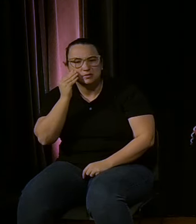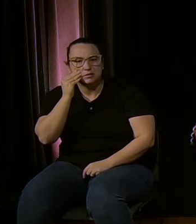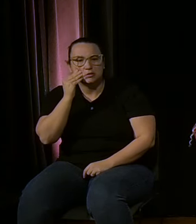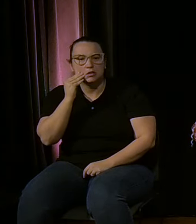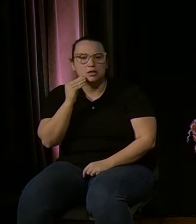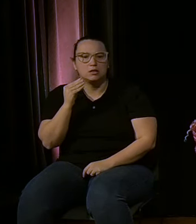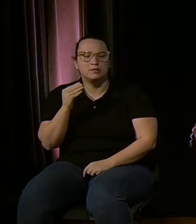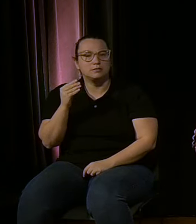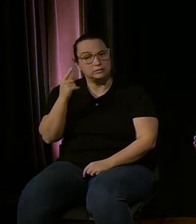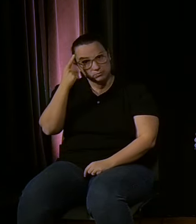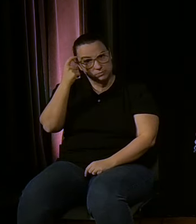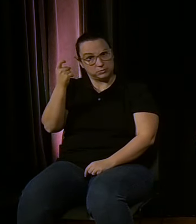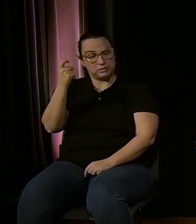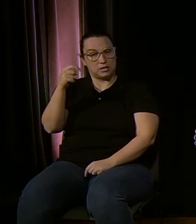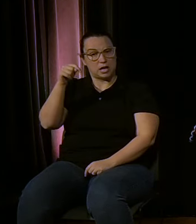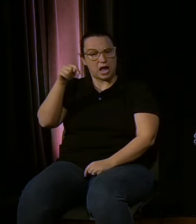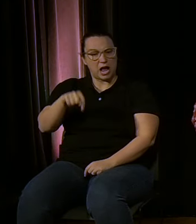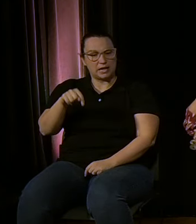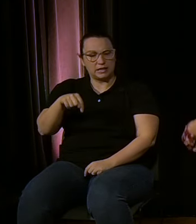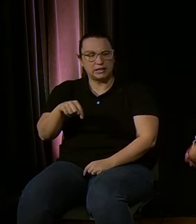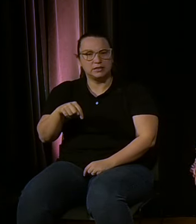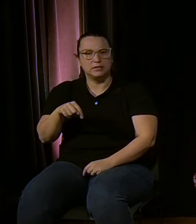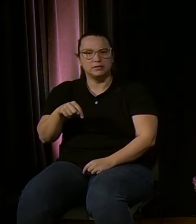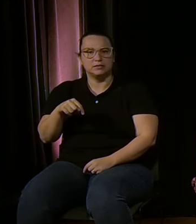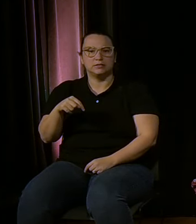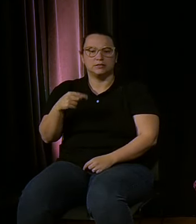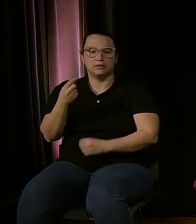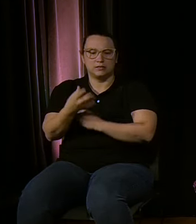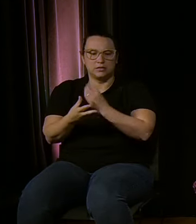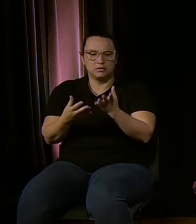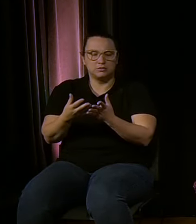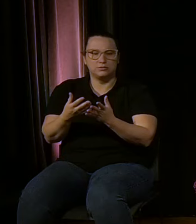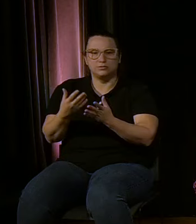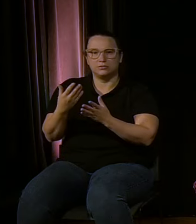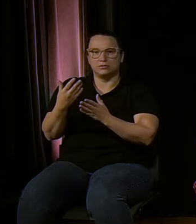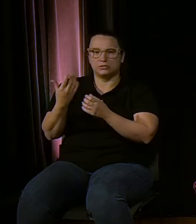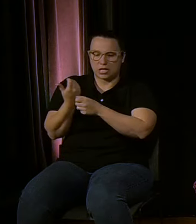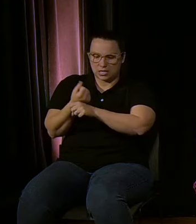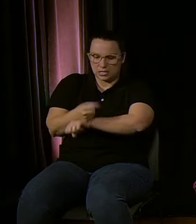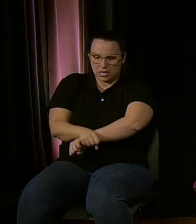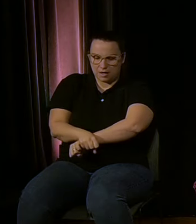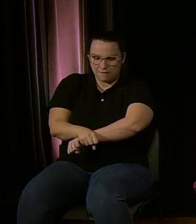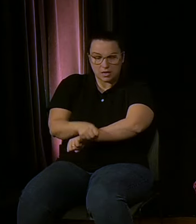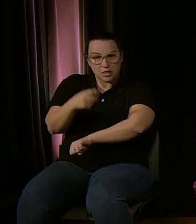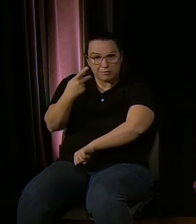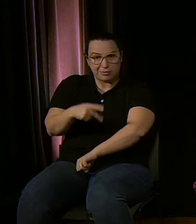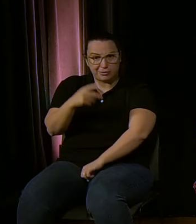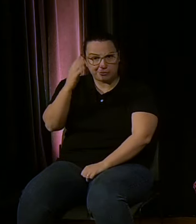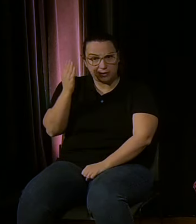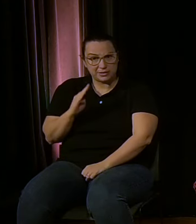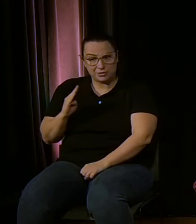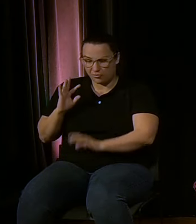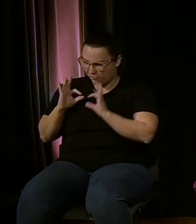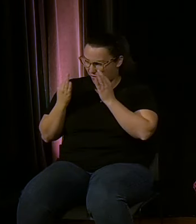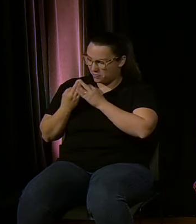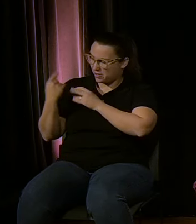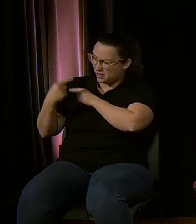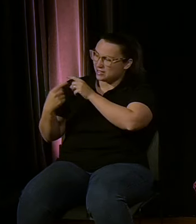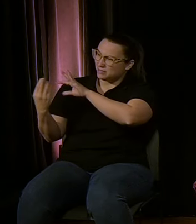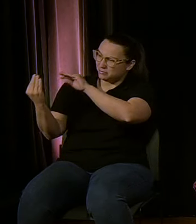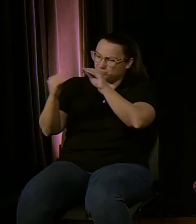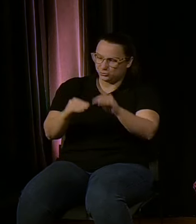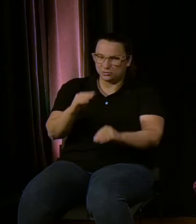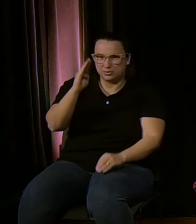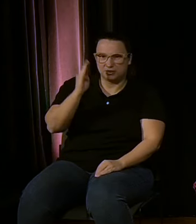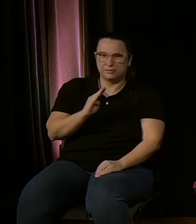desse artefato que ficou aqui com alguns de seus antepassados que foram escravizados nesse país. Então, enquanto muitas pessoas, por exemplo,